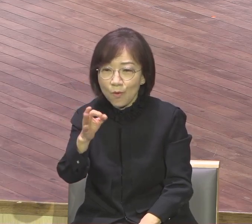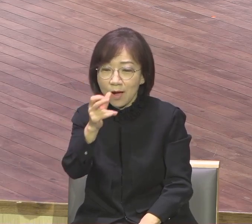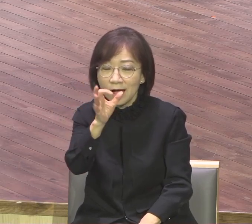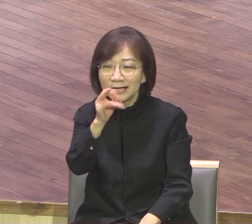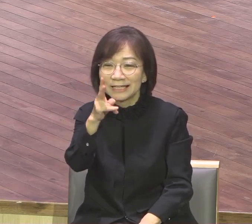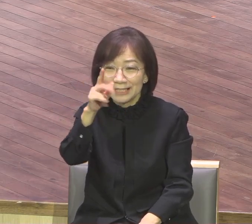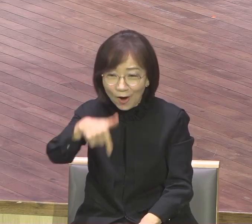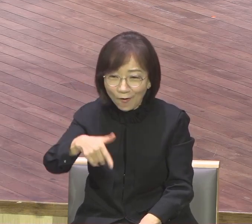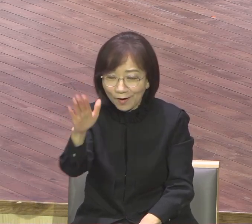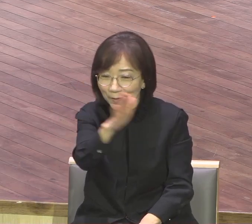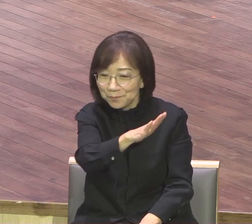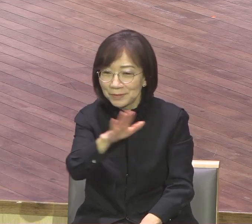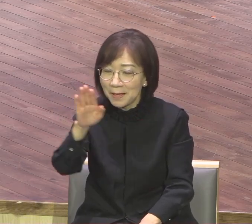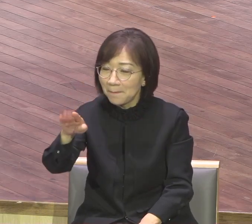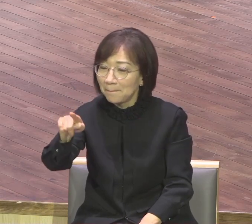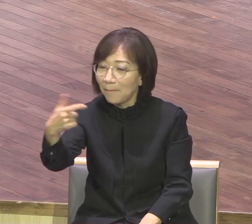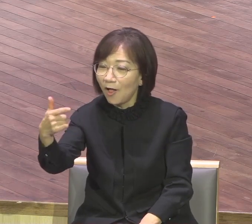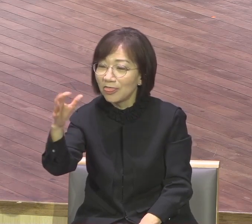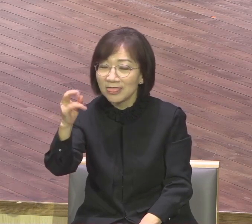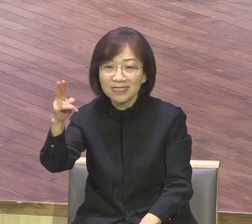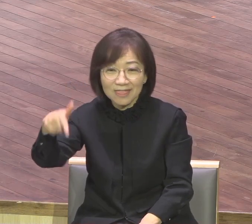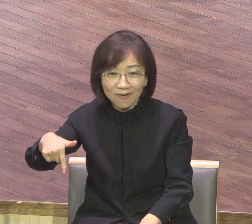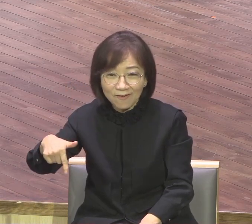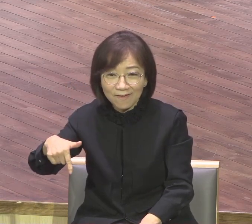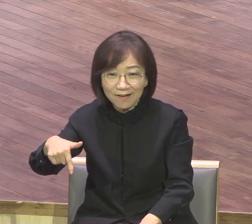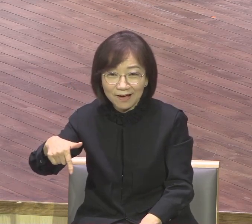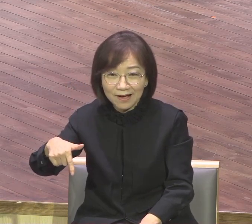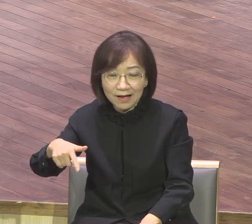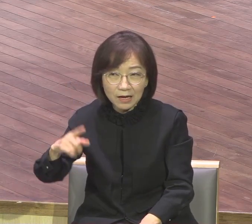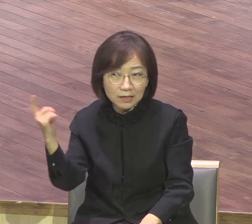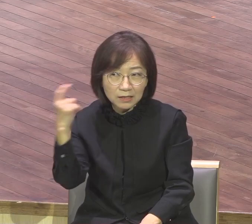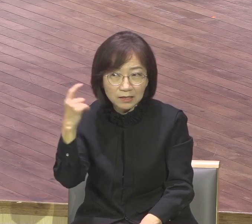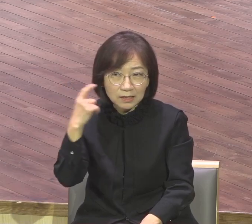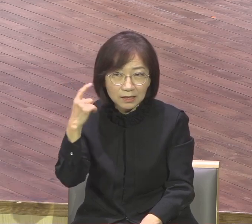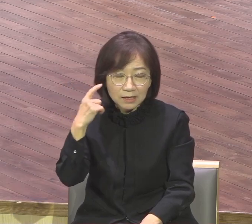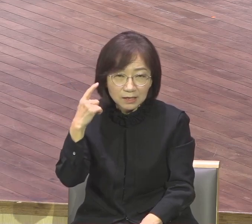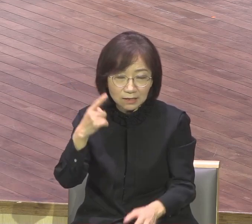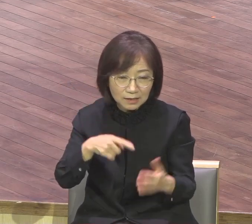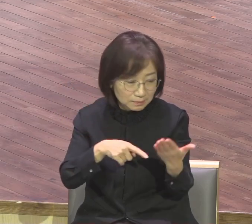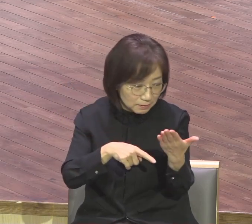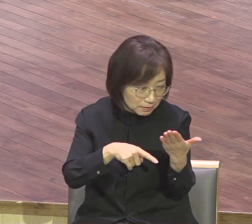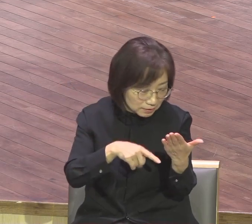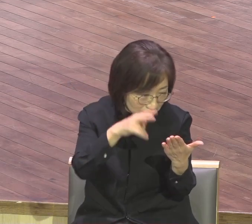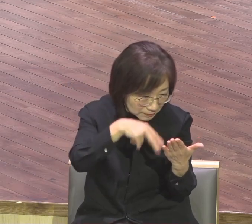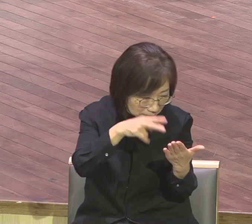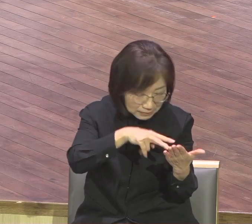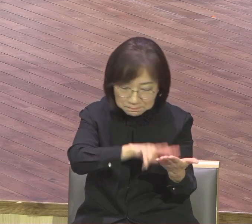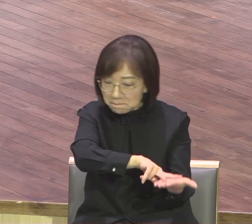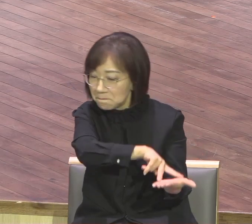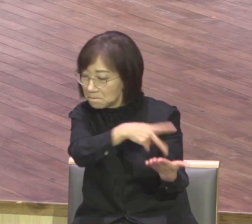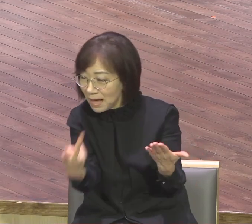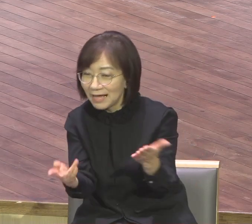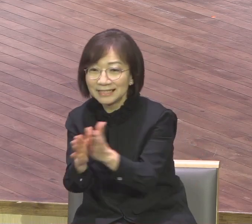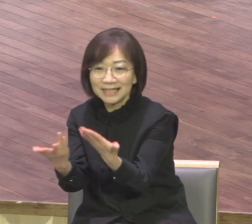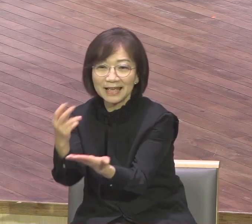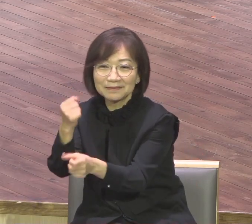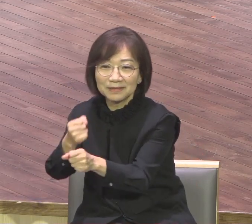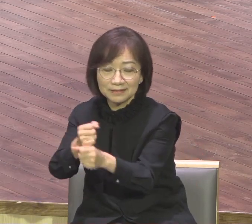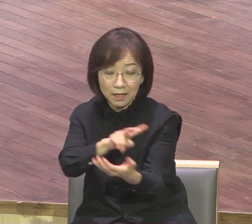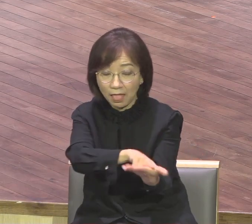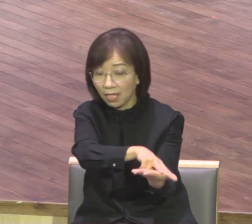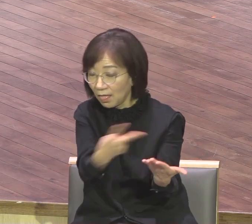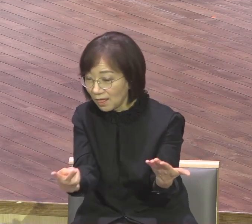통역은 당연히 하고 있지만은 번역할 수 있는 이 재원들도 여러분 한번 모집해 보시기 바랍니다. Quiero que ustedes junten